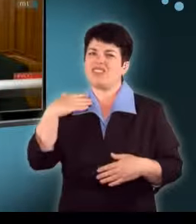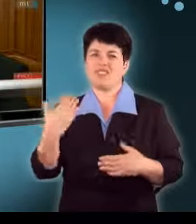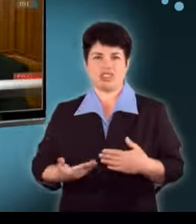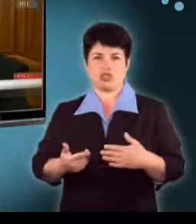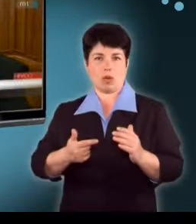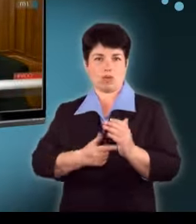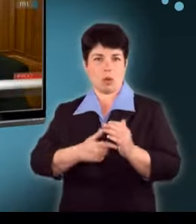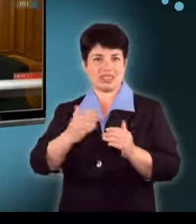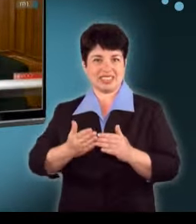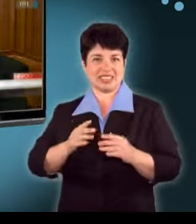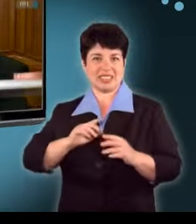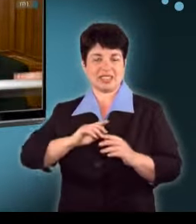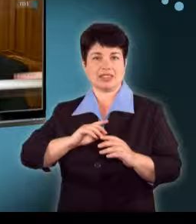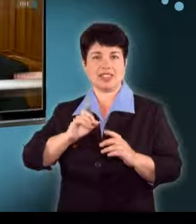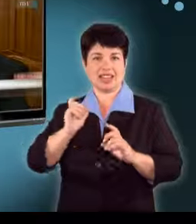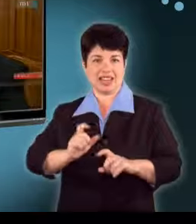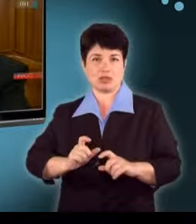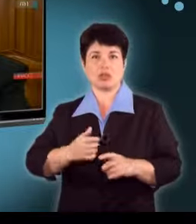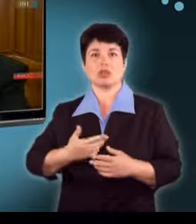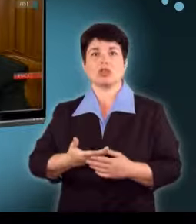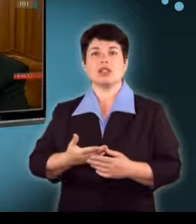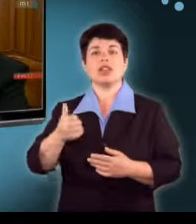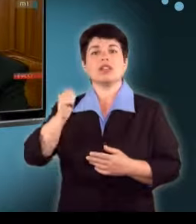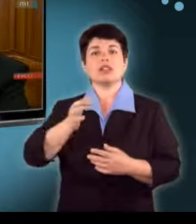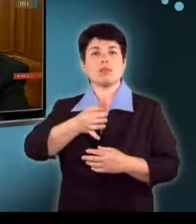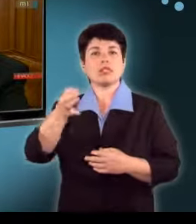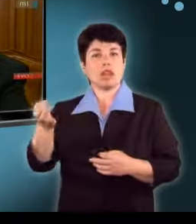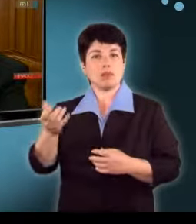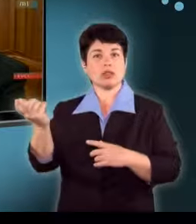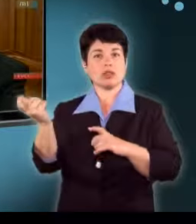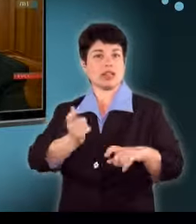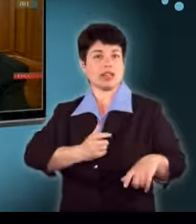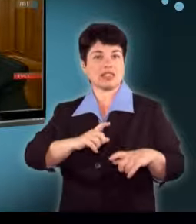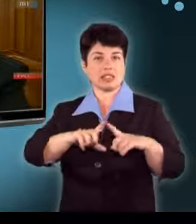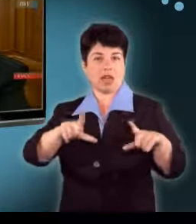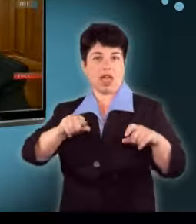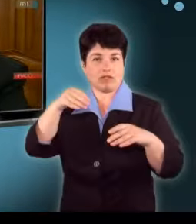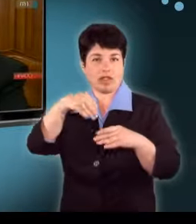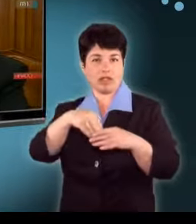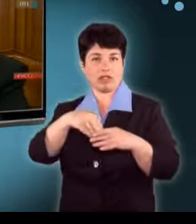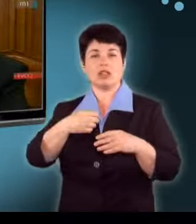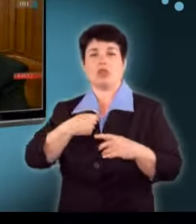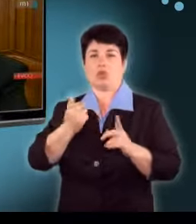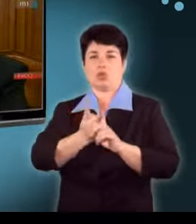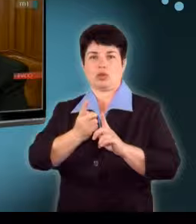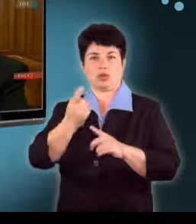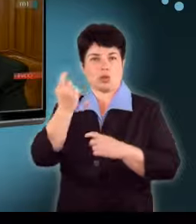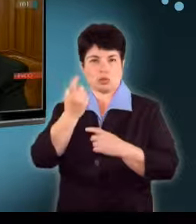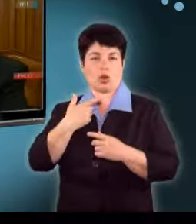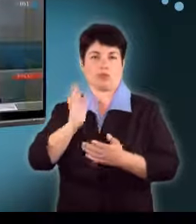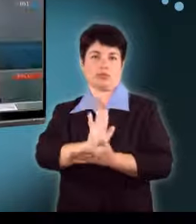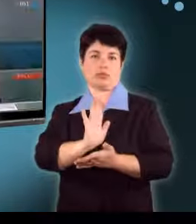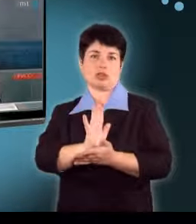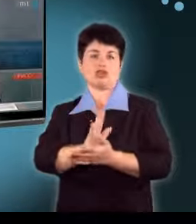a tegnapi nap megjött az a levél, ami úgy gondolom, hogy arról tanúskodik, hogy győzött a józan ész.